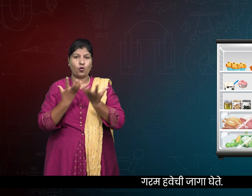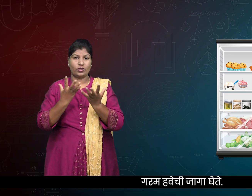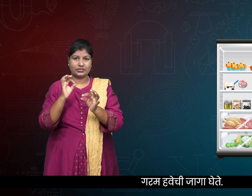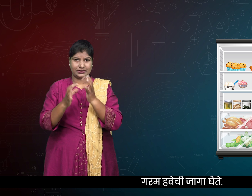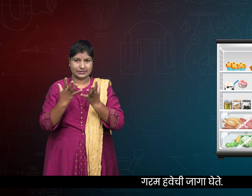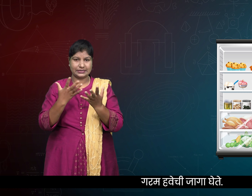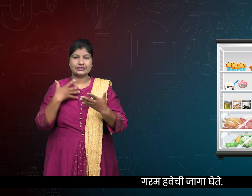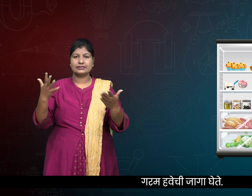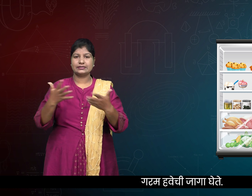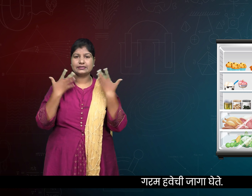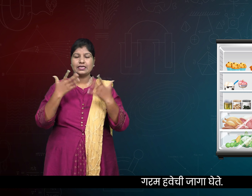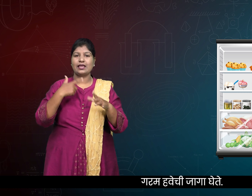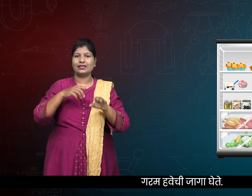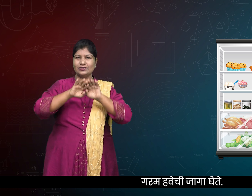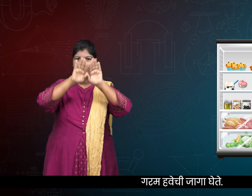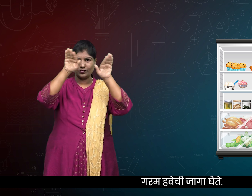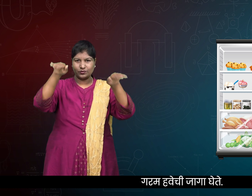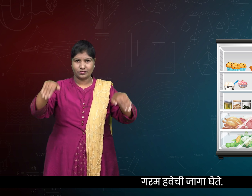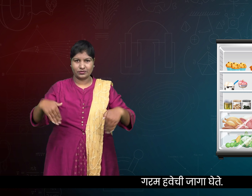गरम हवेची जागा घेते.